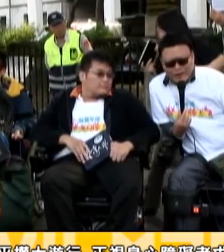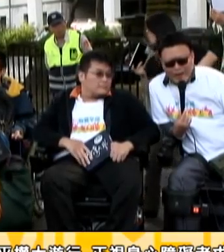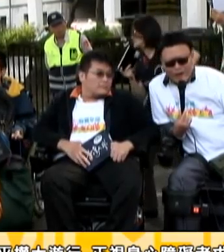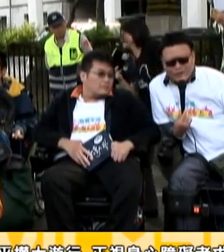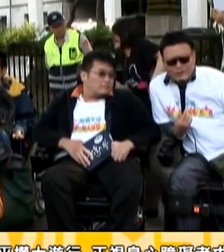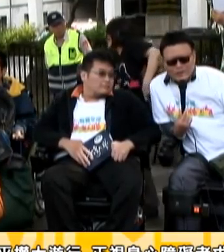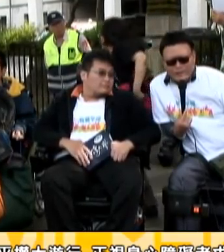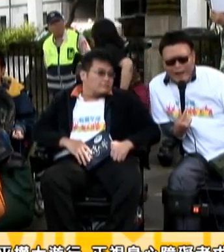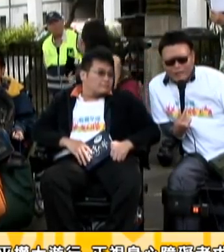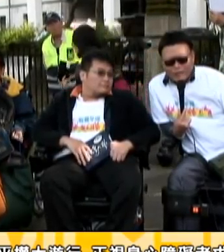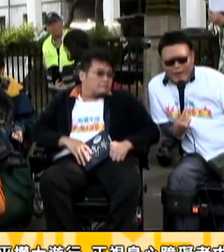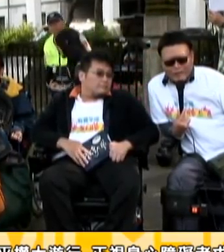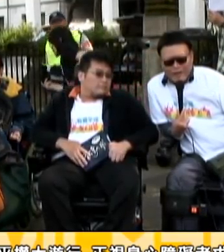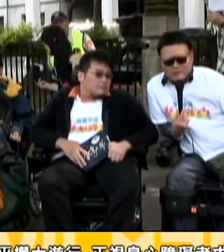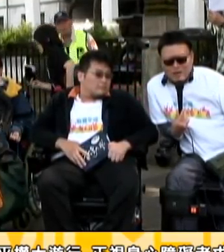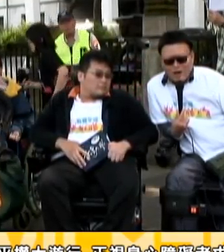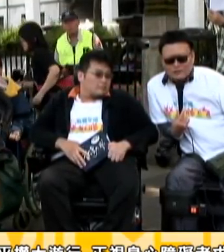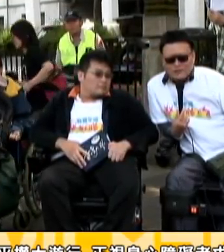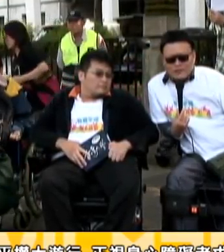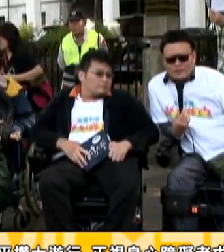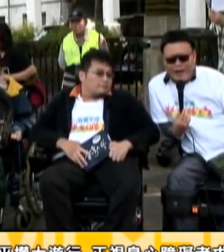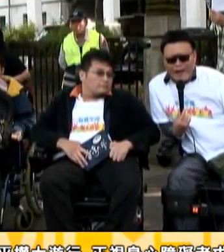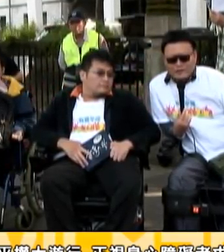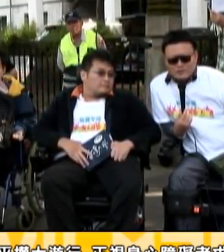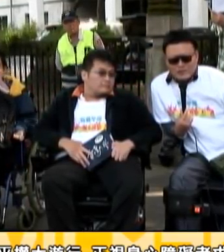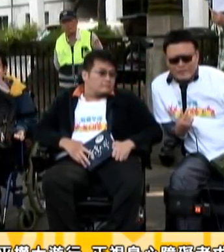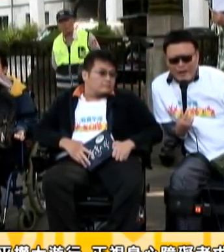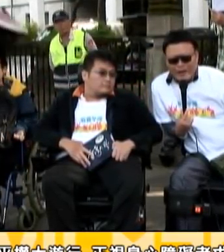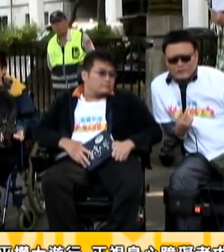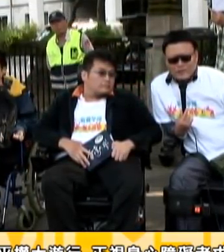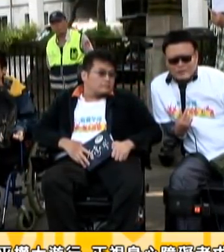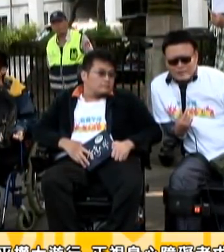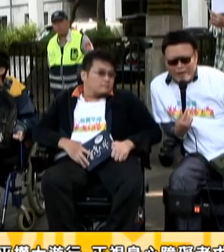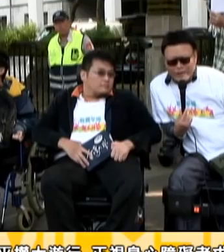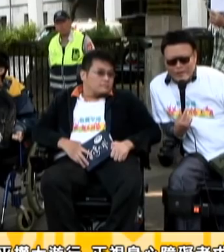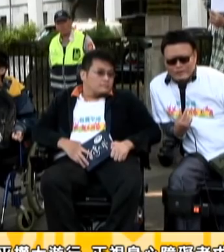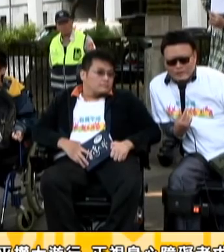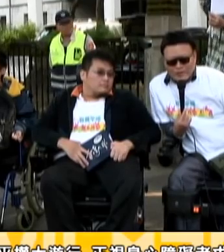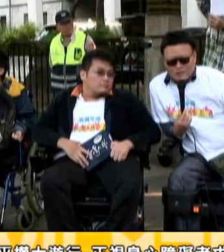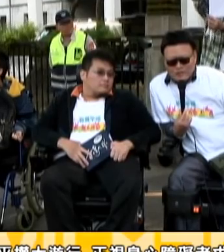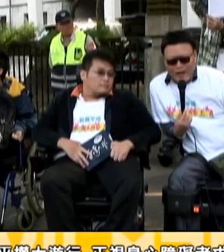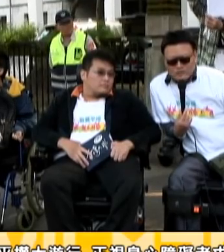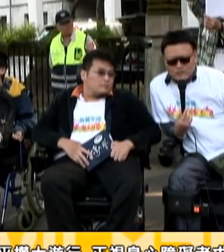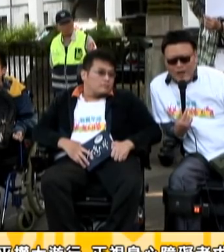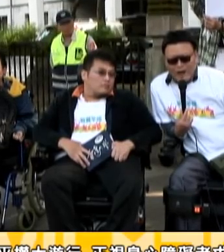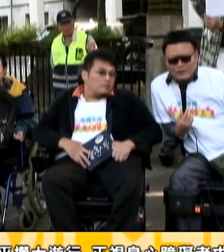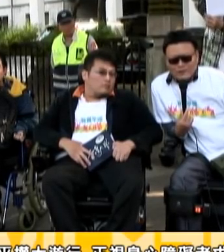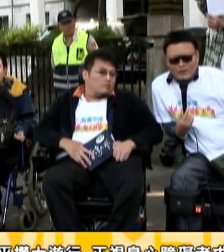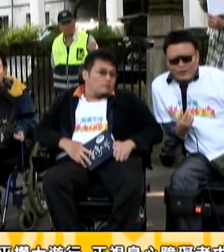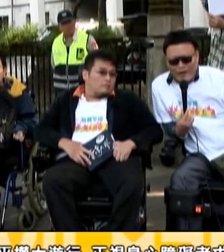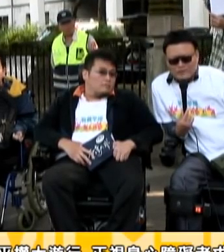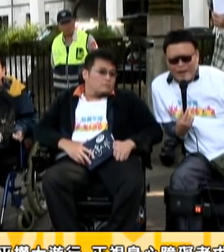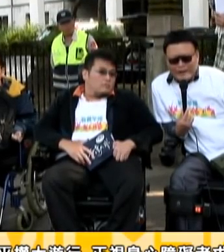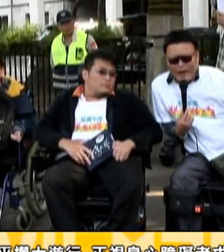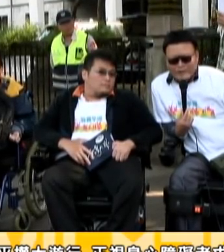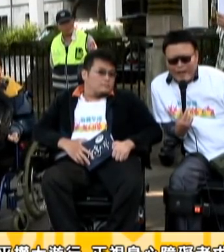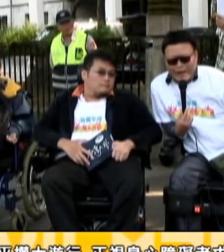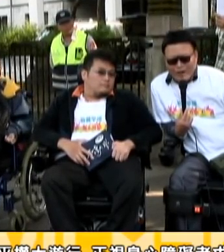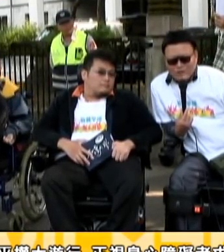六下午2点钟在西门捷运4号出口会展开大游